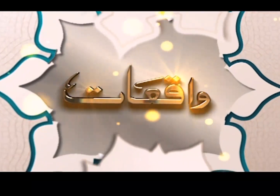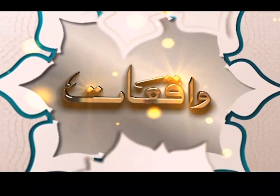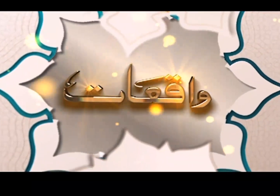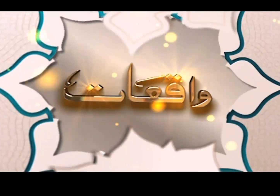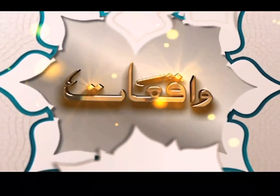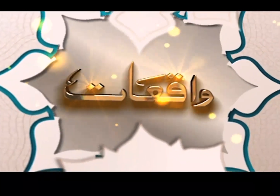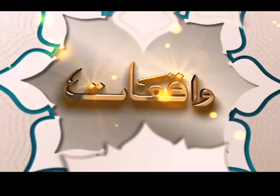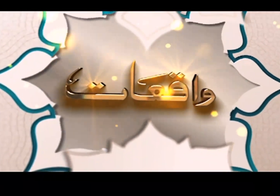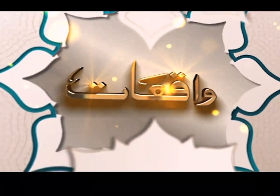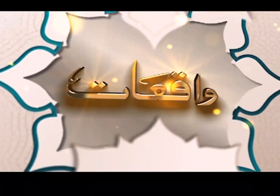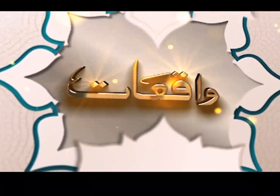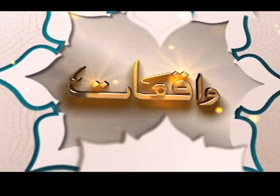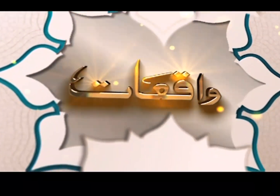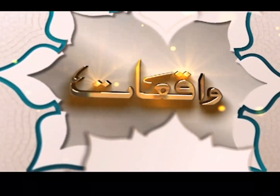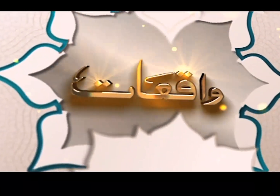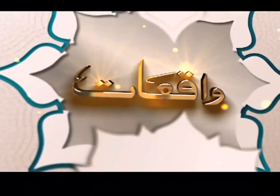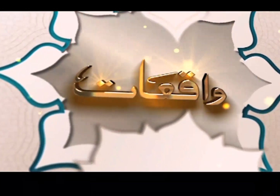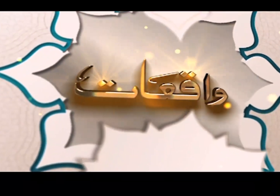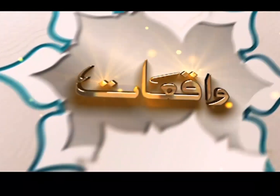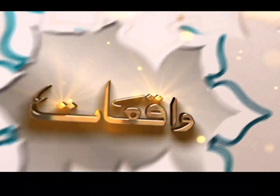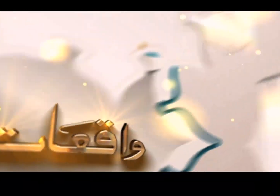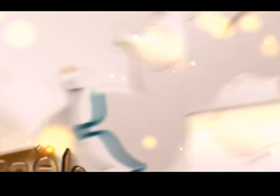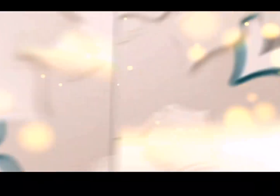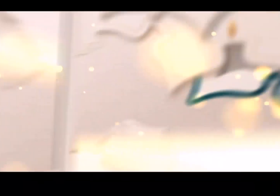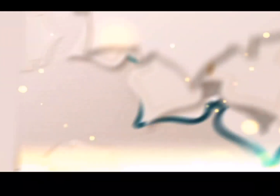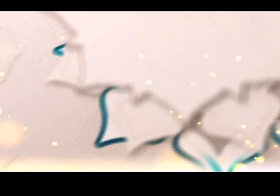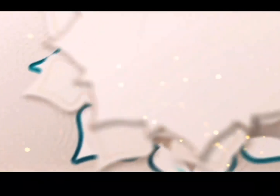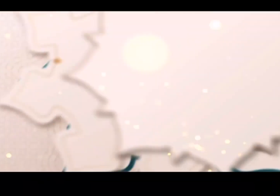سیکھیں سبق، آؤ اکابر